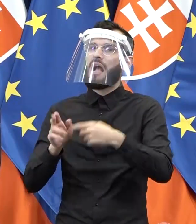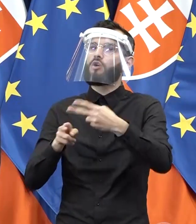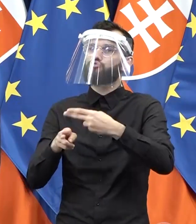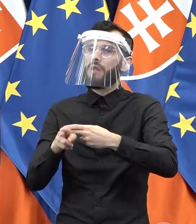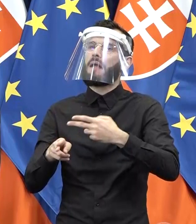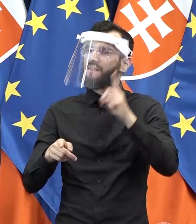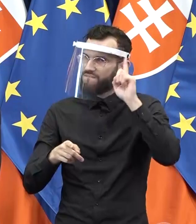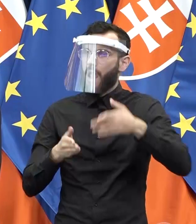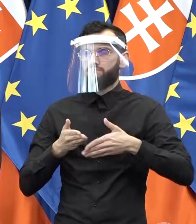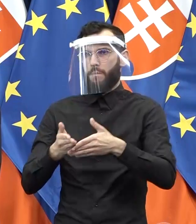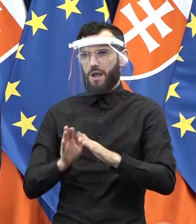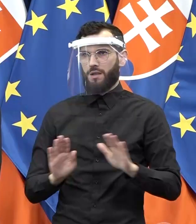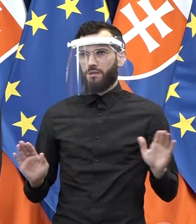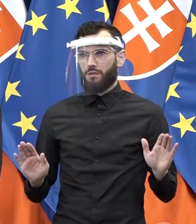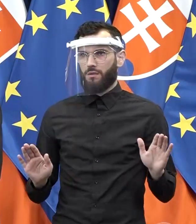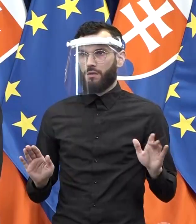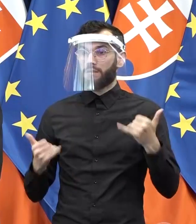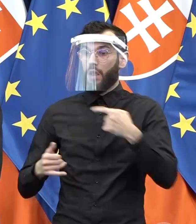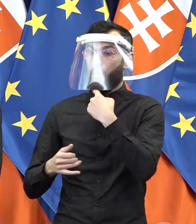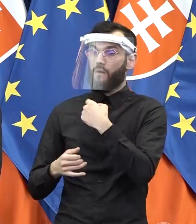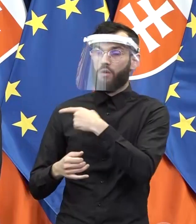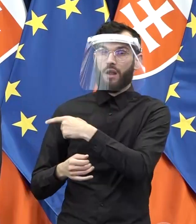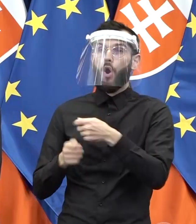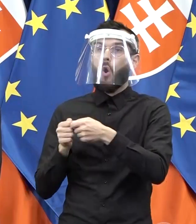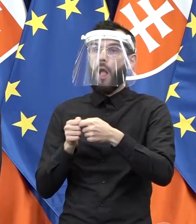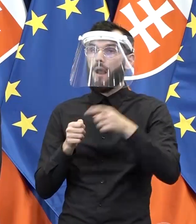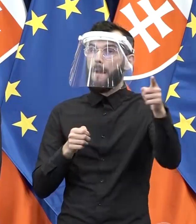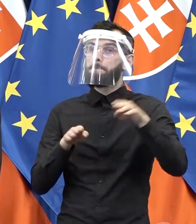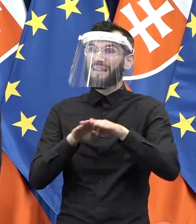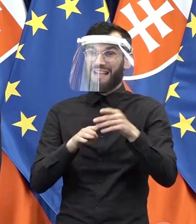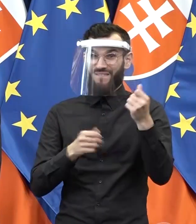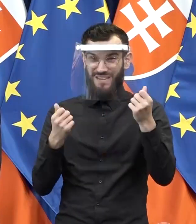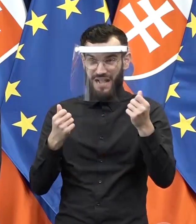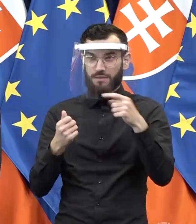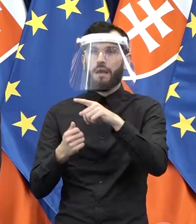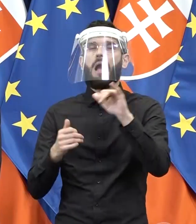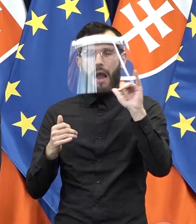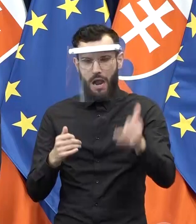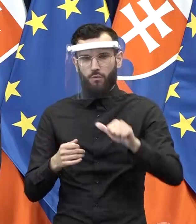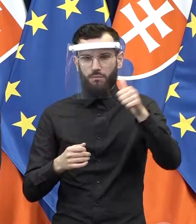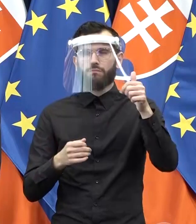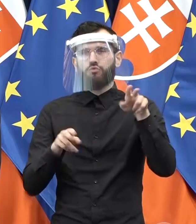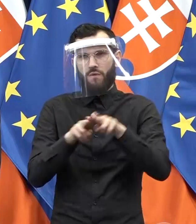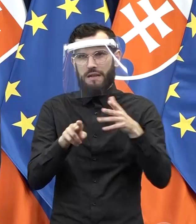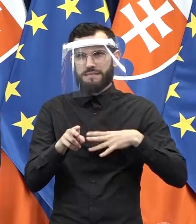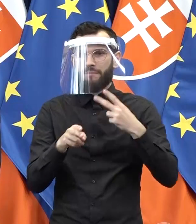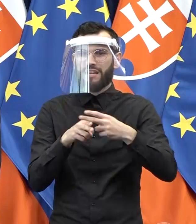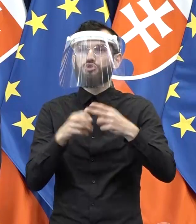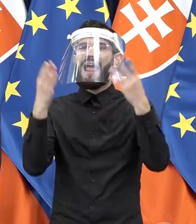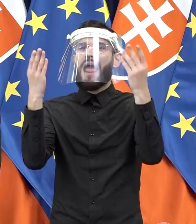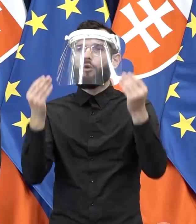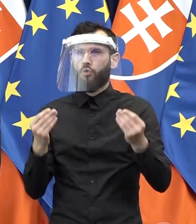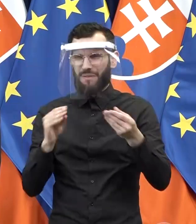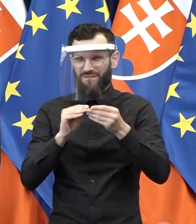Samozrejme, dnešným dňom, tak ako povedal kolega minister financí, ideme riešiť, áno, problémy po ekonomickej stránke, lebo tie nás